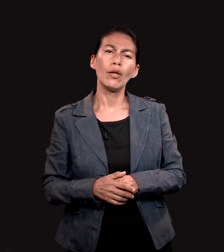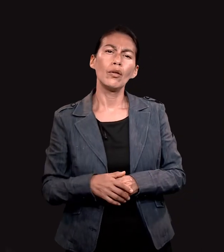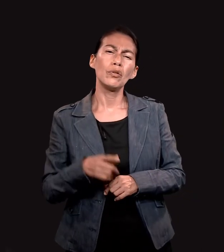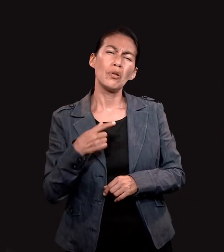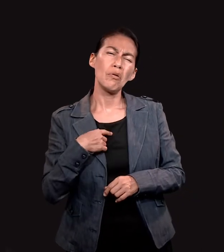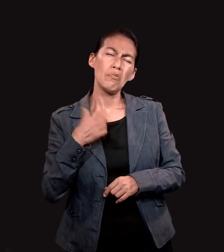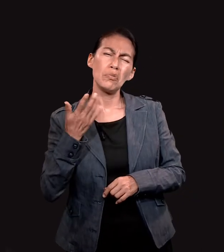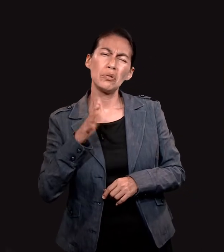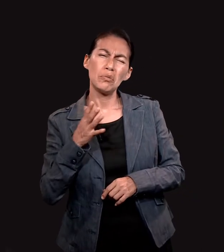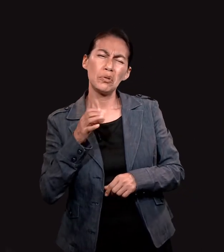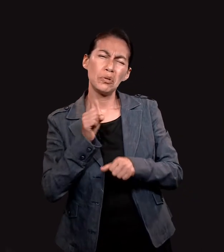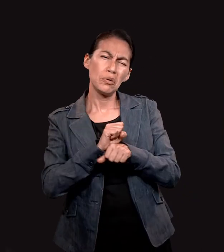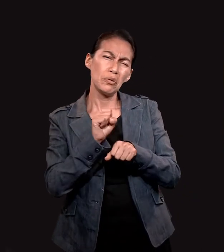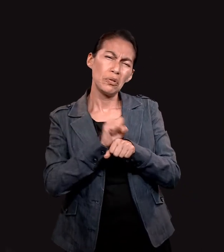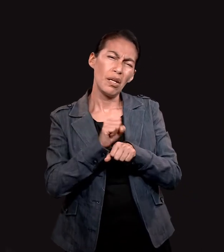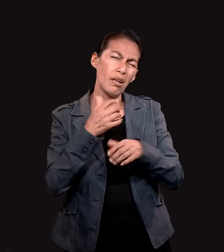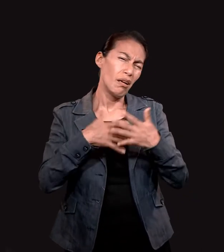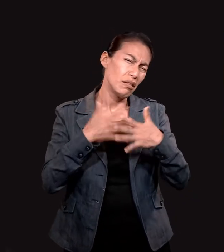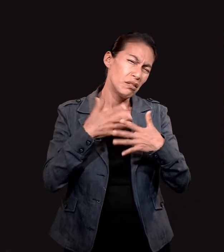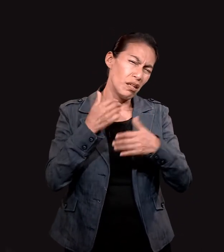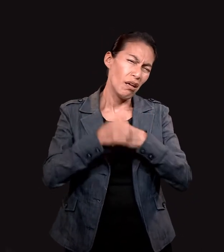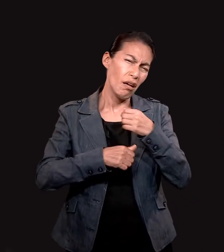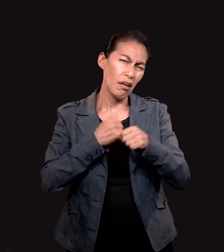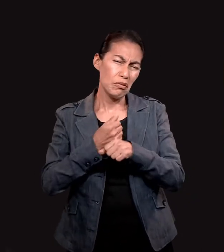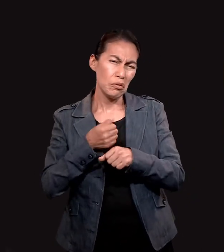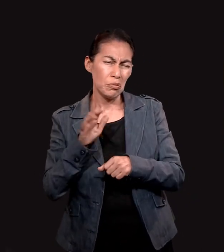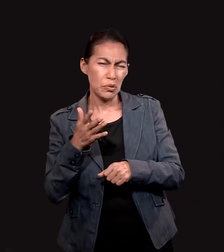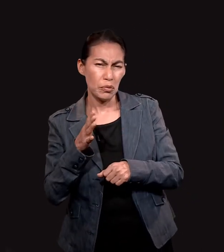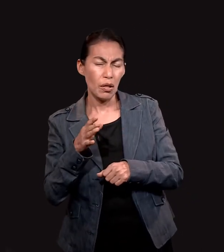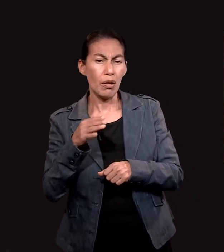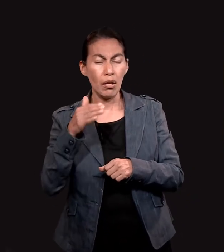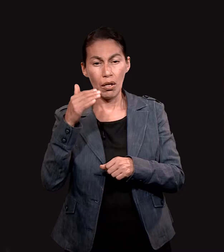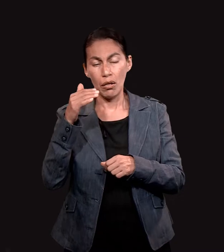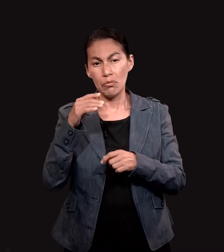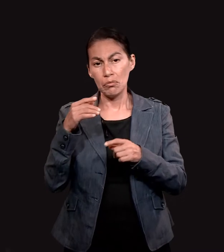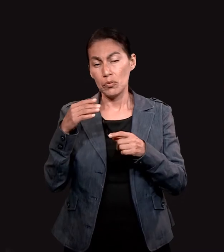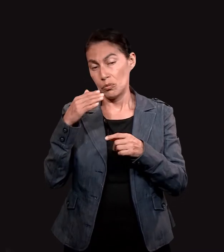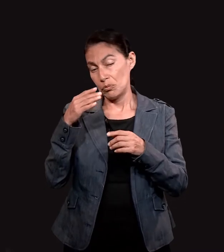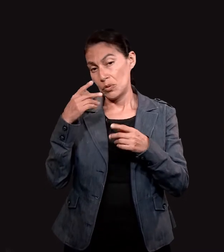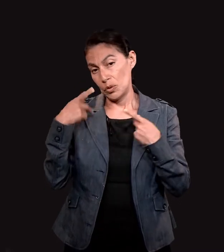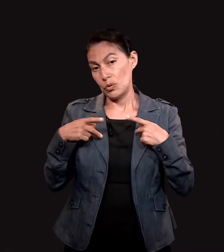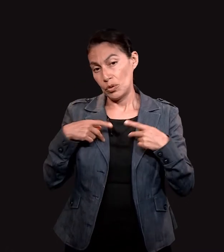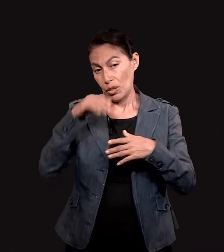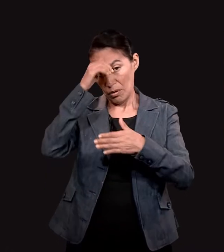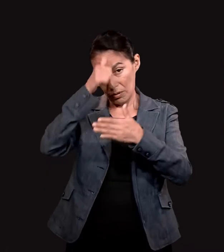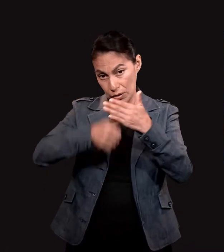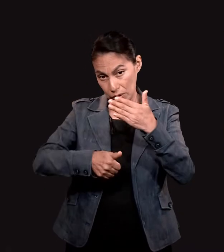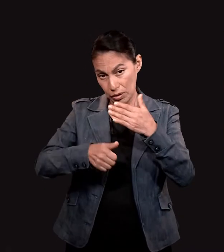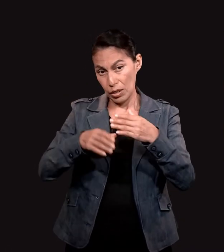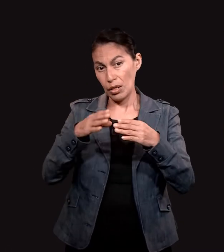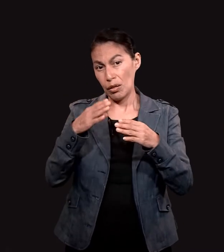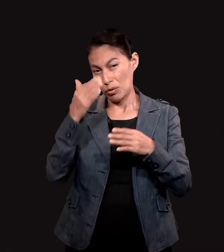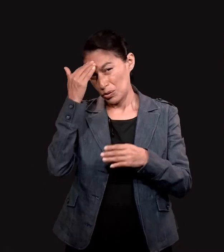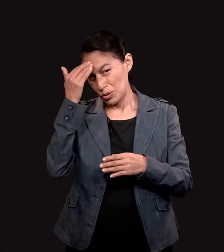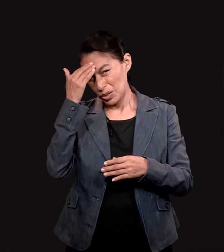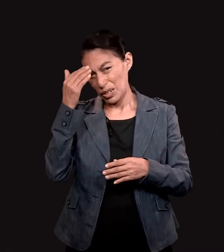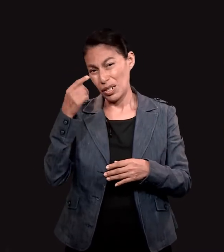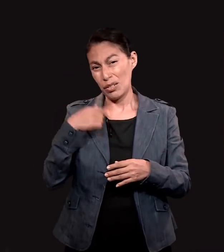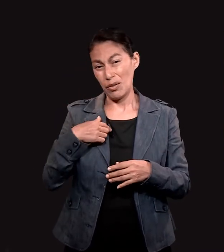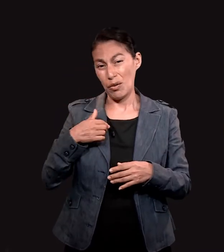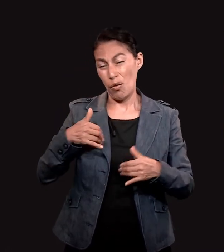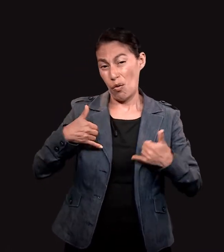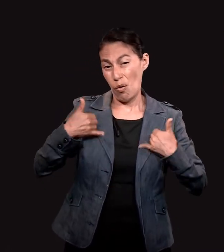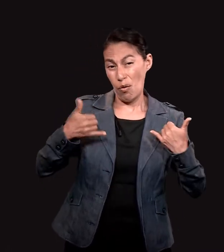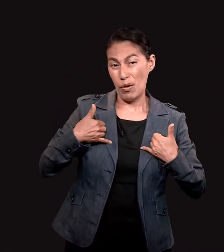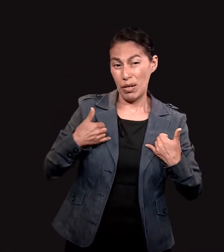ya en 15, en la secundaria más o menos. Mi mamá empezó a conocer de la iglesia. Era adolescente, esa